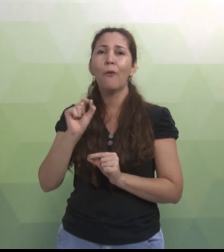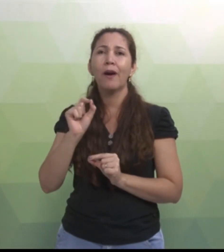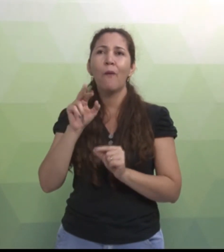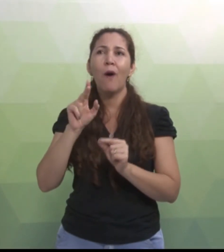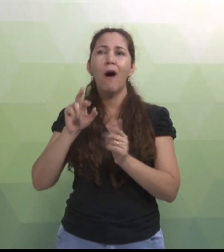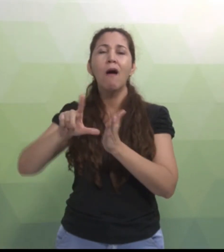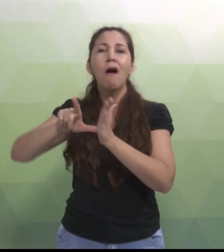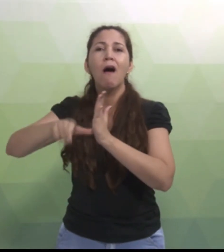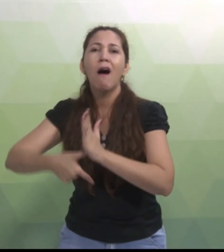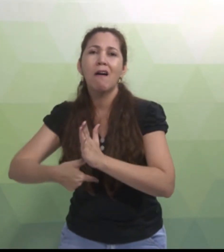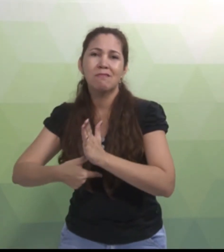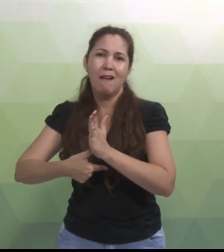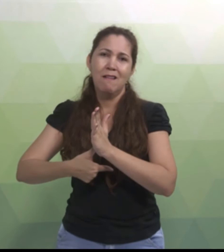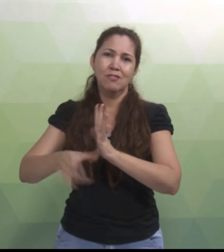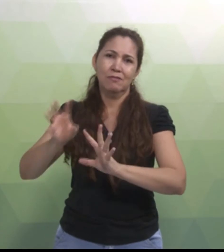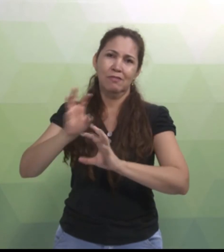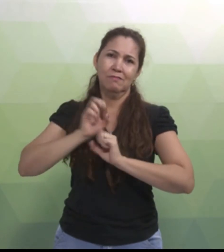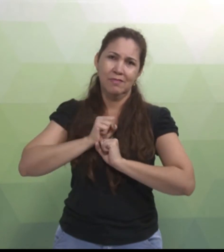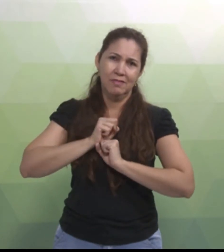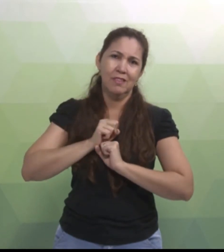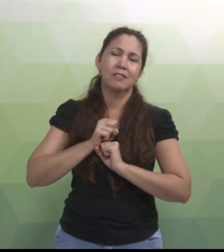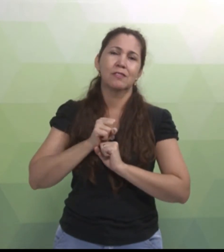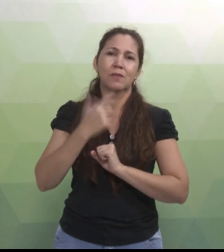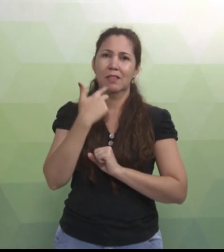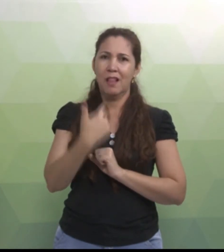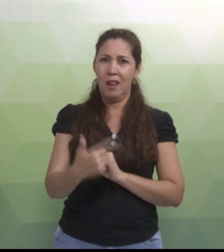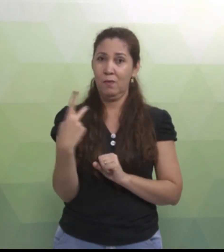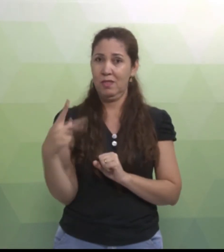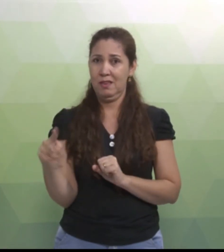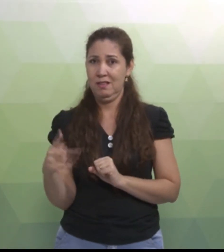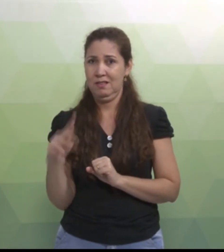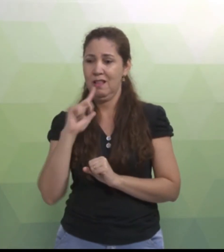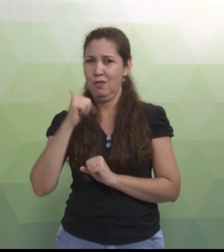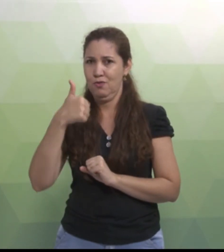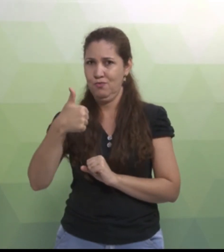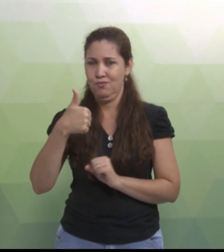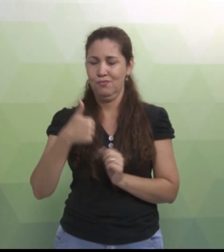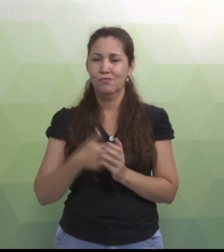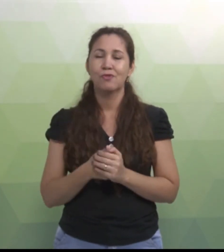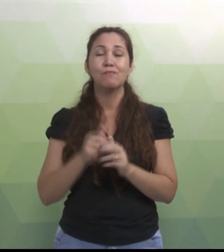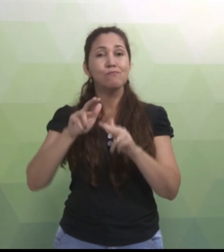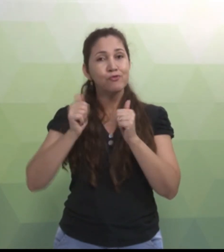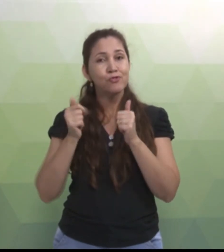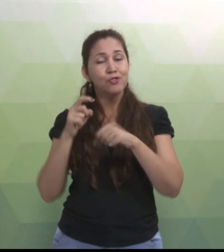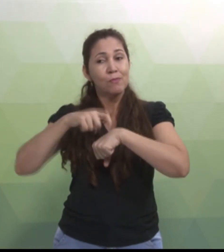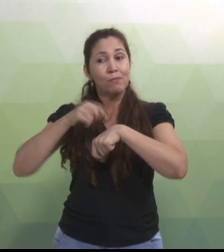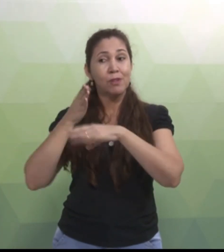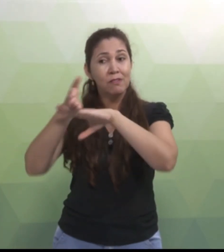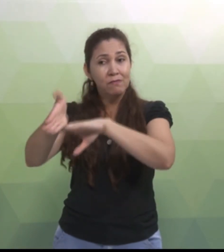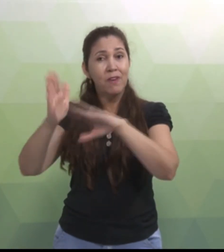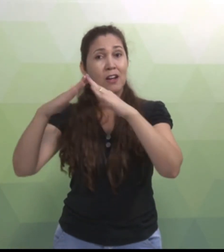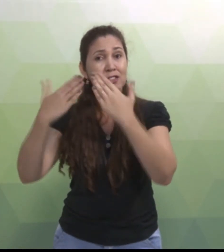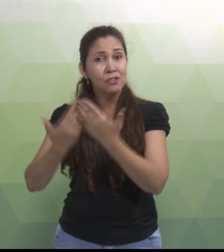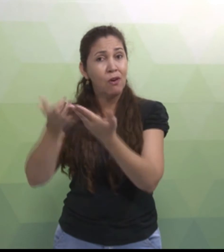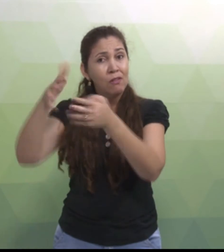certo atraso na aquisição linguística dessa criança. Então, quando ele vai à escola